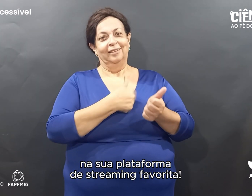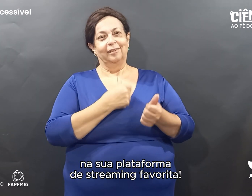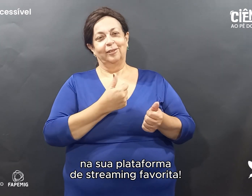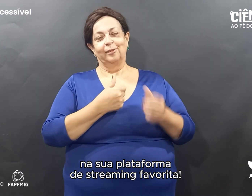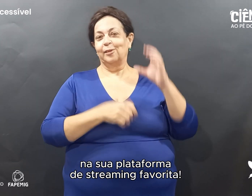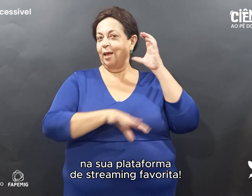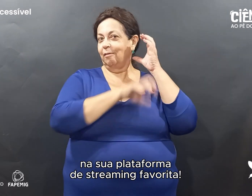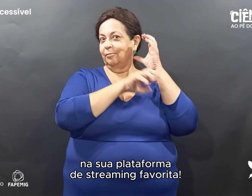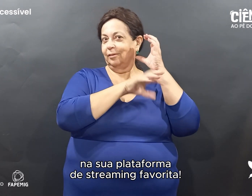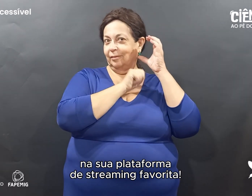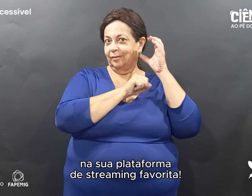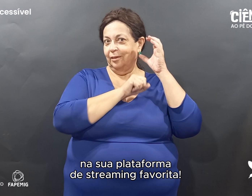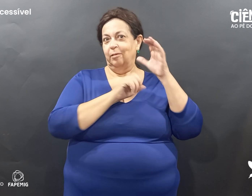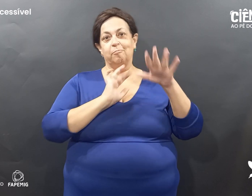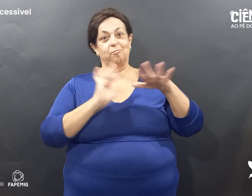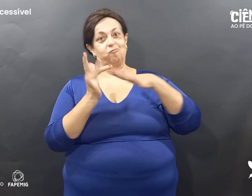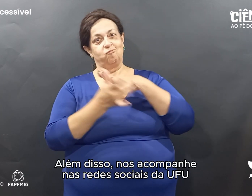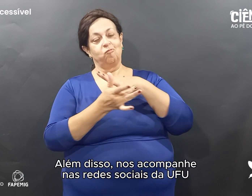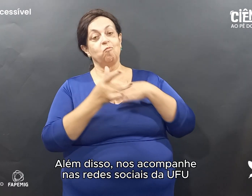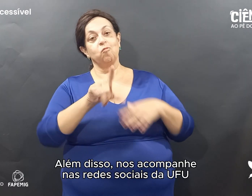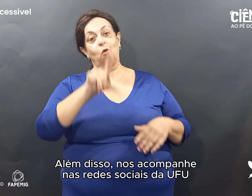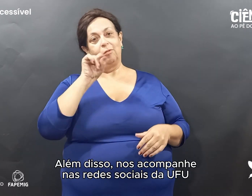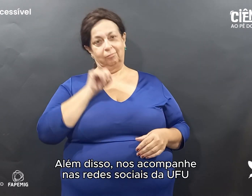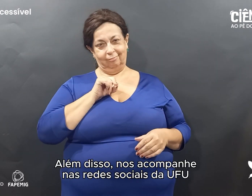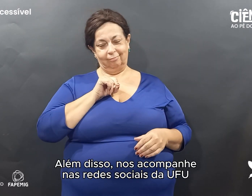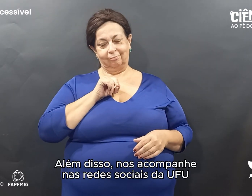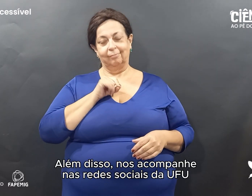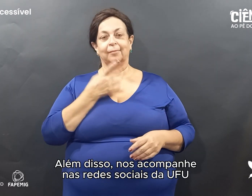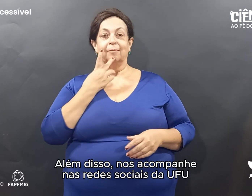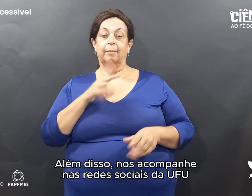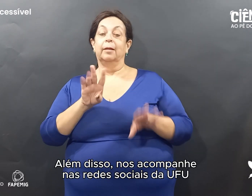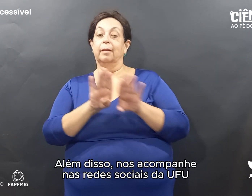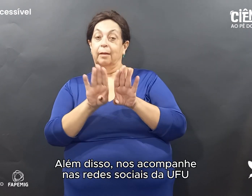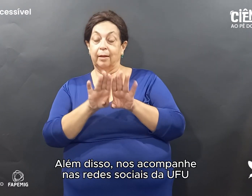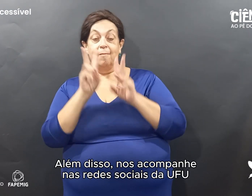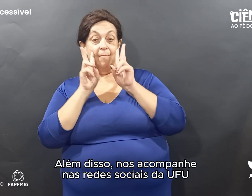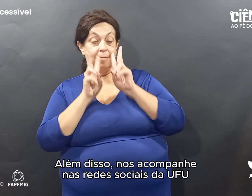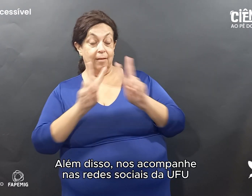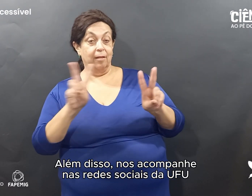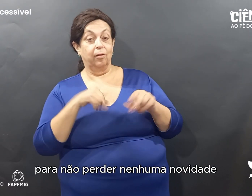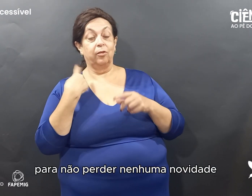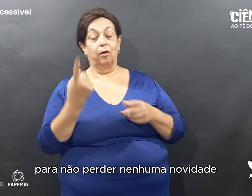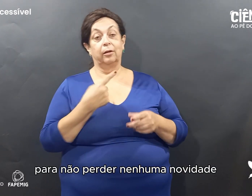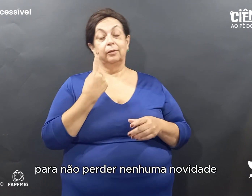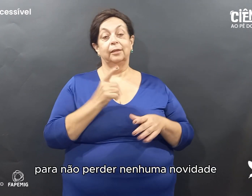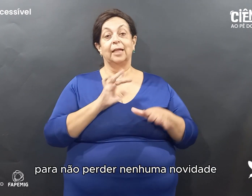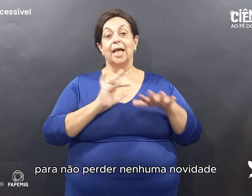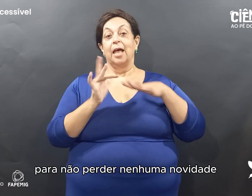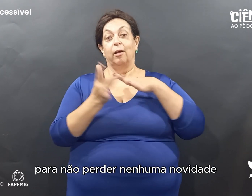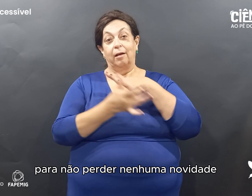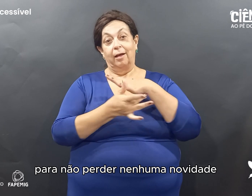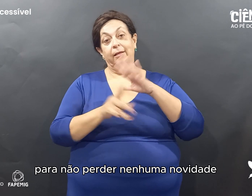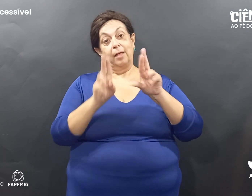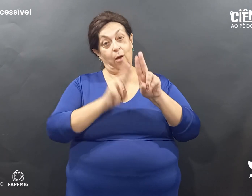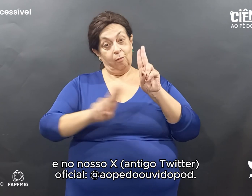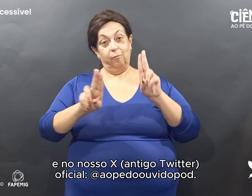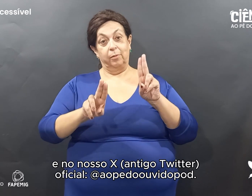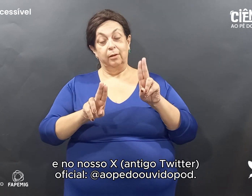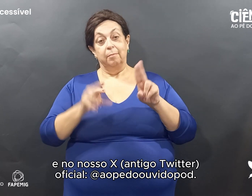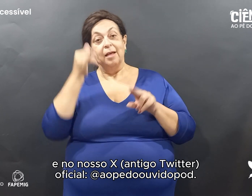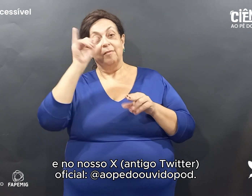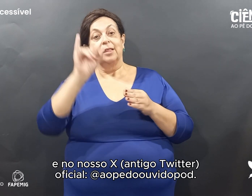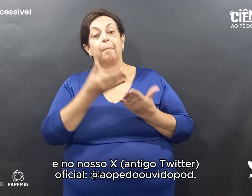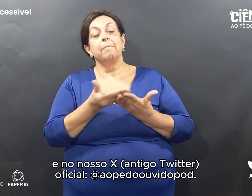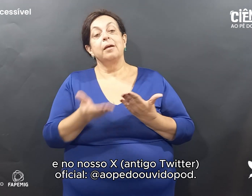na sua plataforma de streaming favorita. Além disso, nos acompanhe nas redes sociais da UFO para não perder nenhuma novidade e no